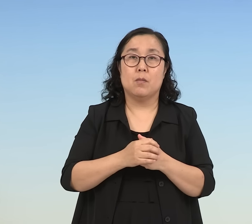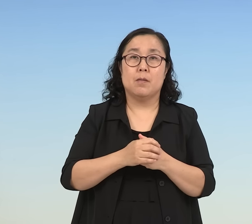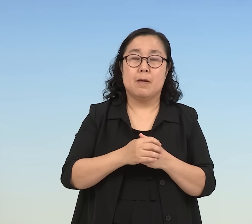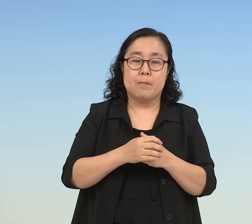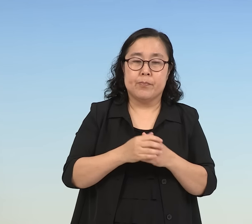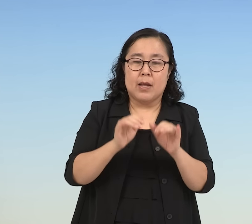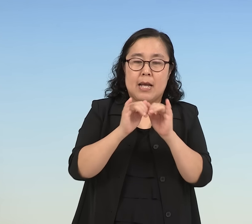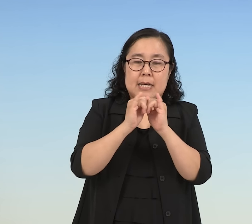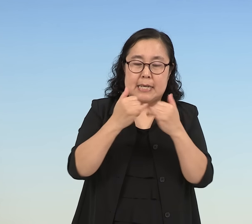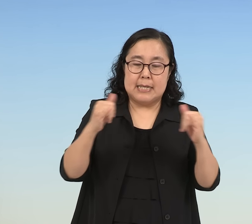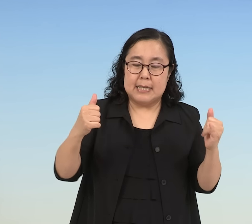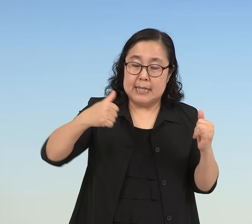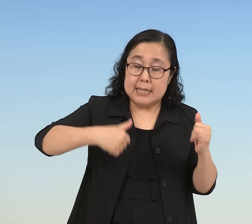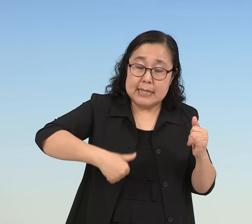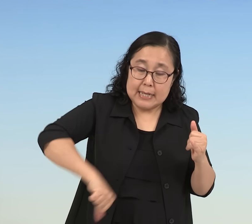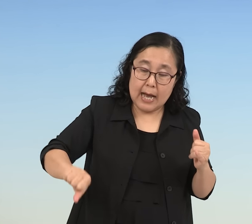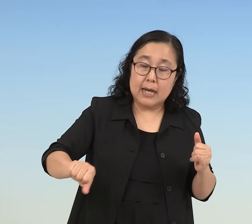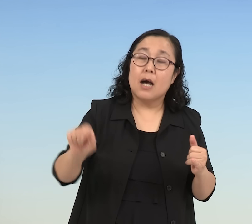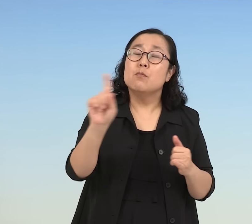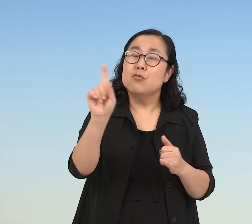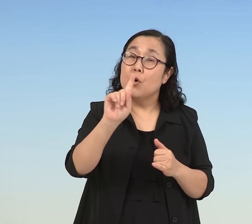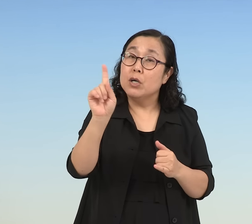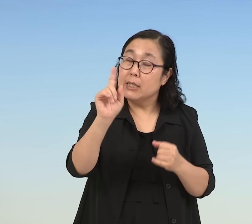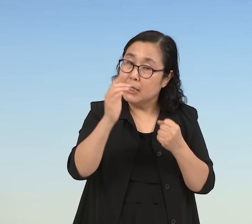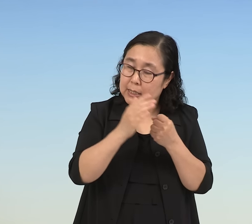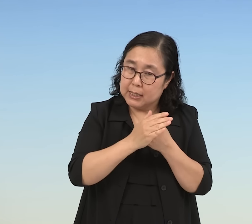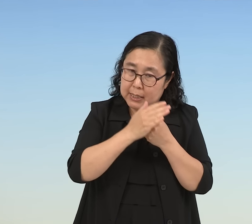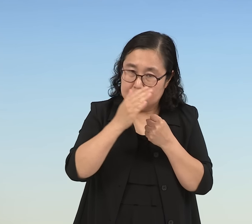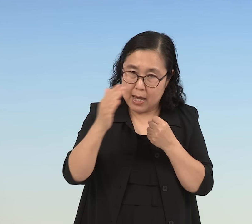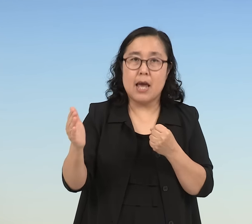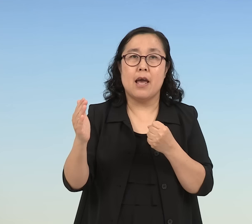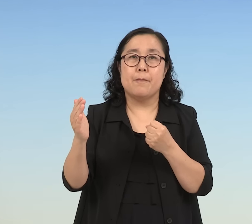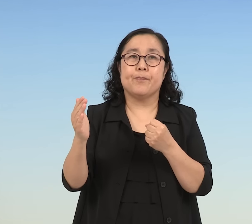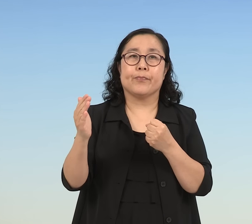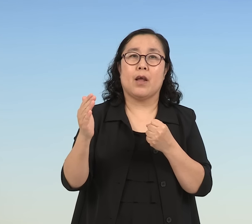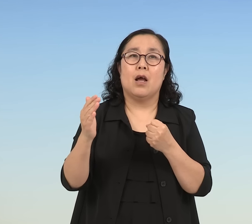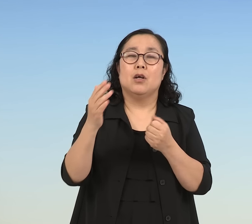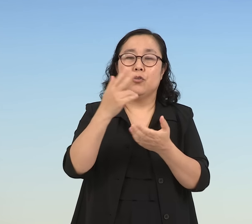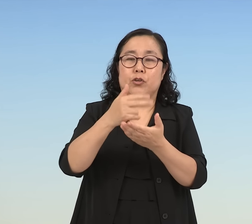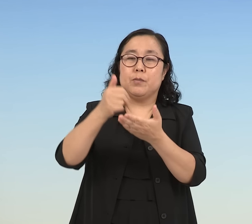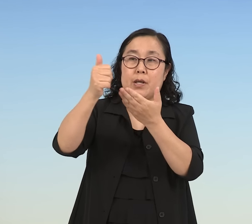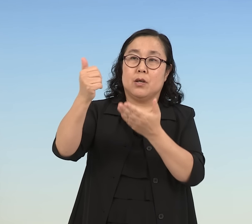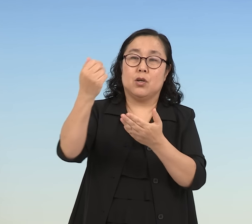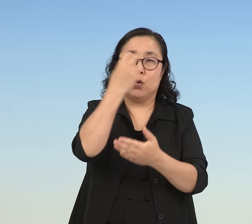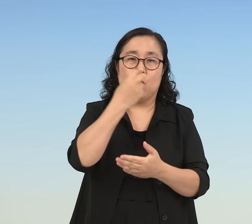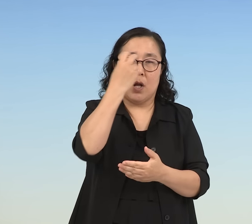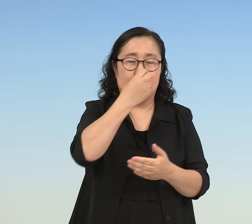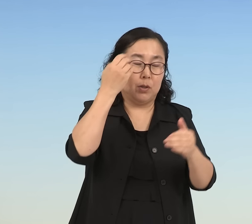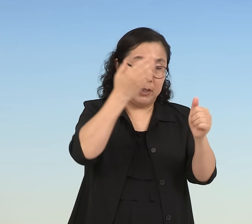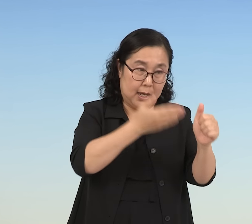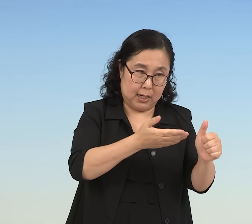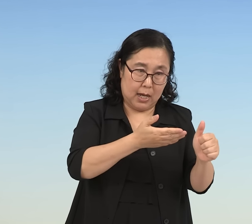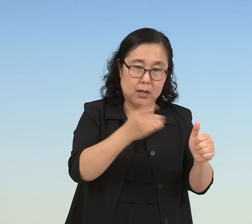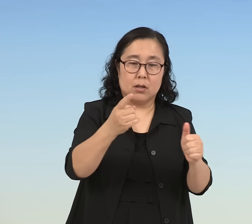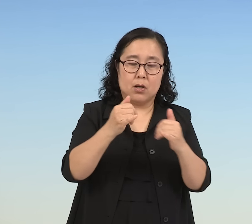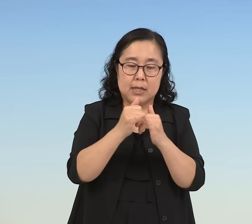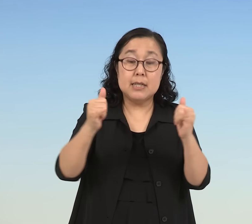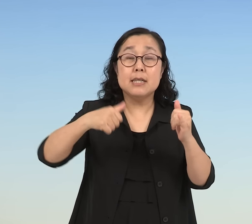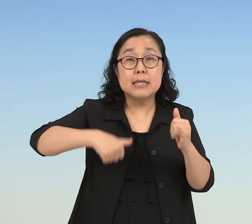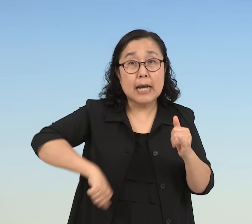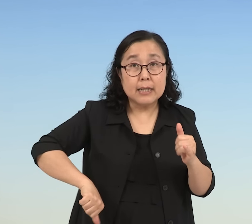무엇이기에 앞부분에는 사람이 무엇이기에 주께서 그를 생각하시며 그 다음에 인자가 무엇이기에 주께서 그를 돌보시나이까 할 때